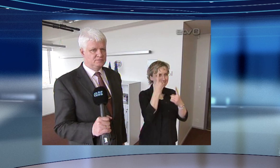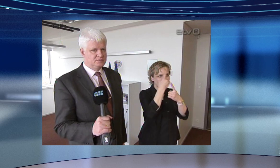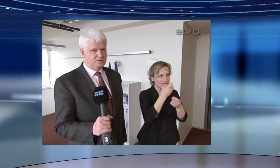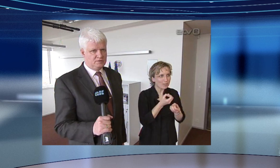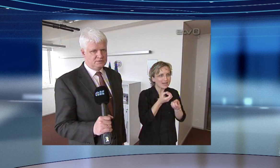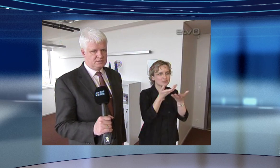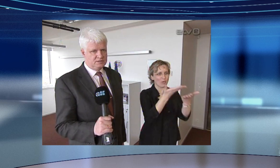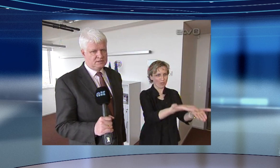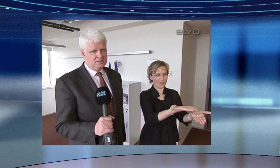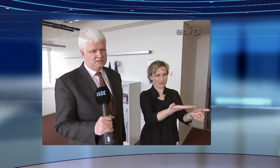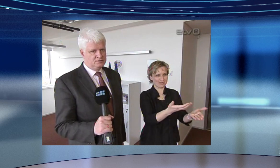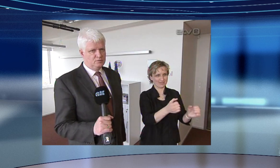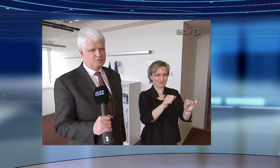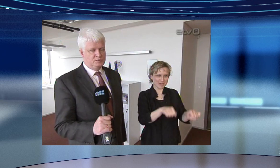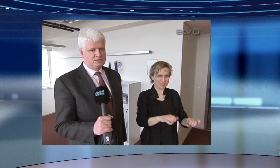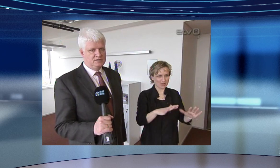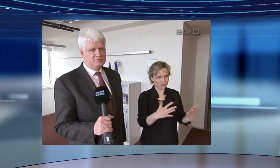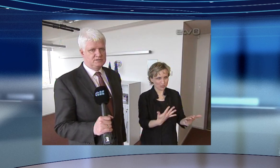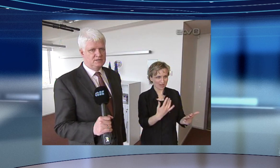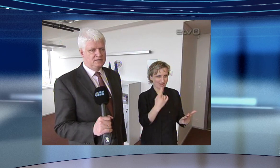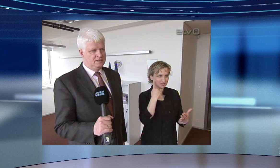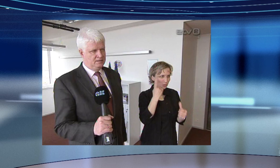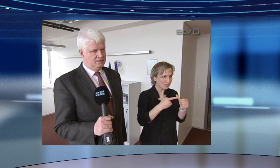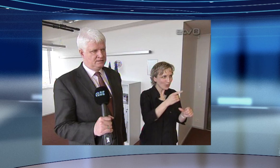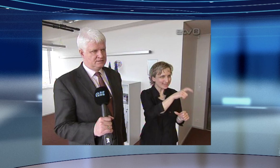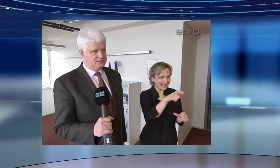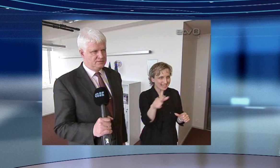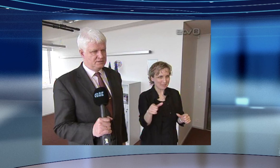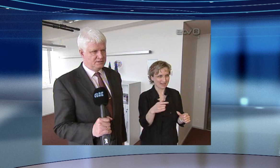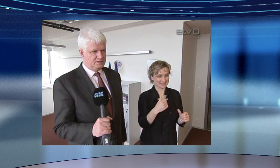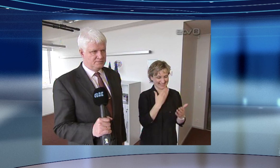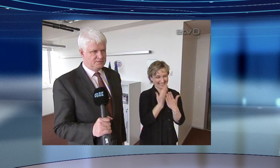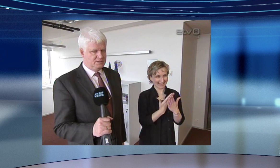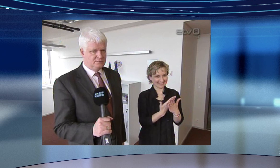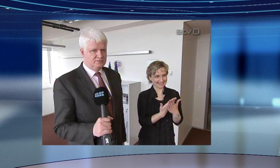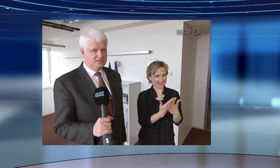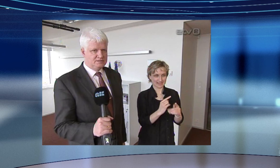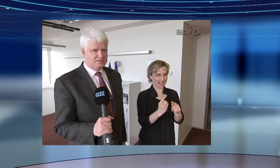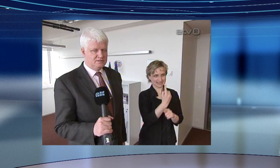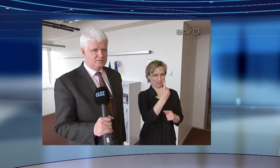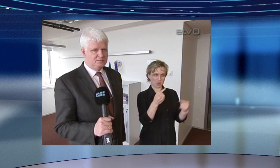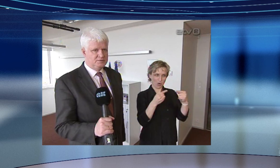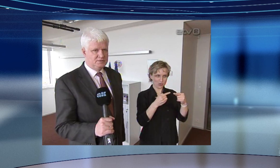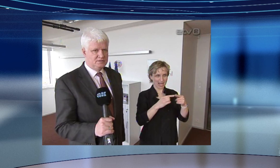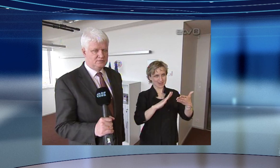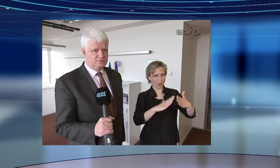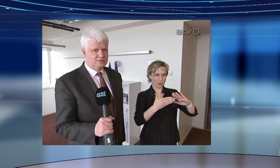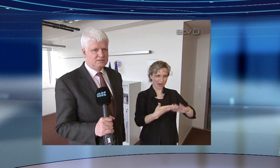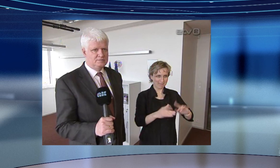edastamise võimalused siis kuulmispuuetega inimestel. Ja näiteks esimese sellise konkreetse asjana me leppisime täna kokku, et me